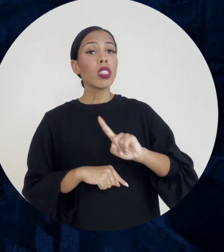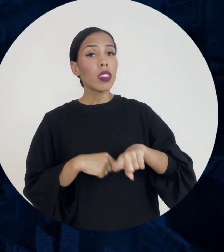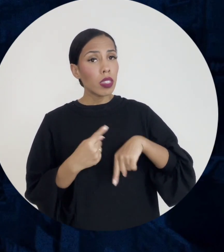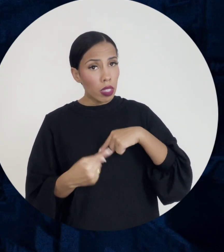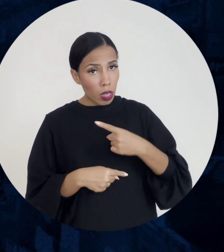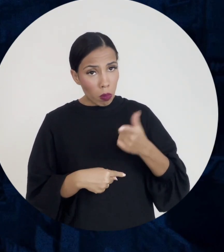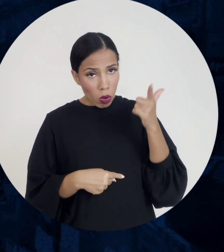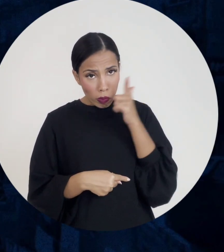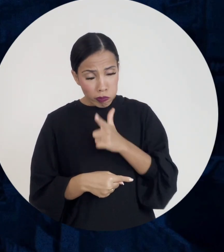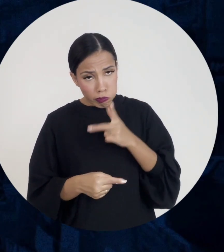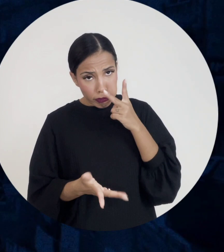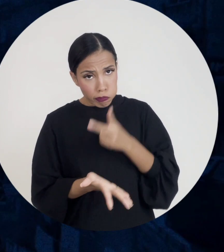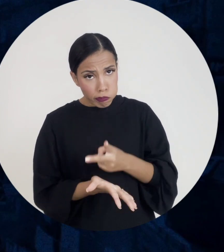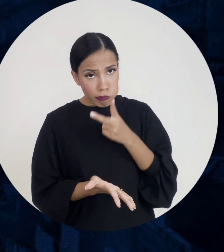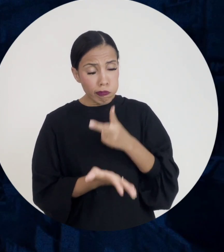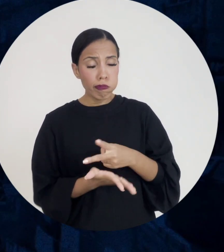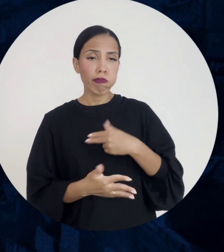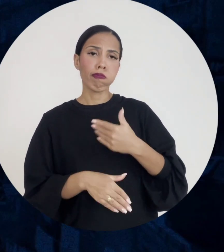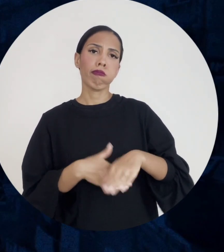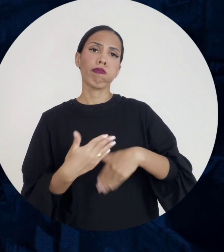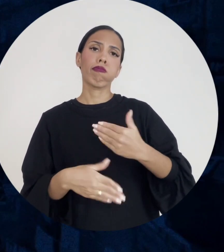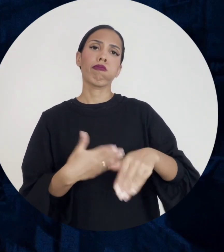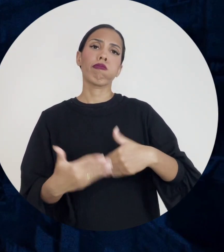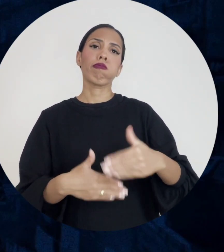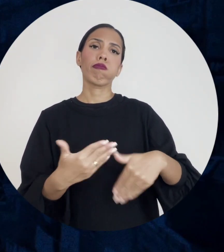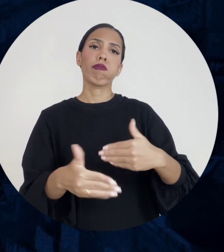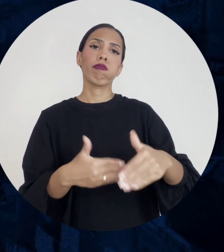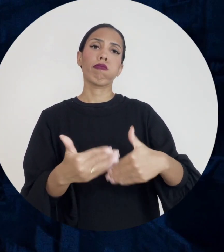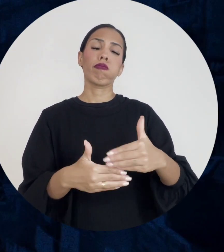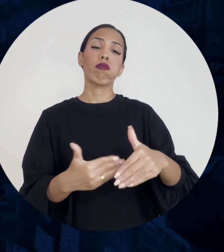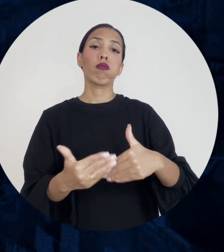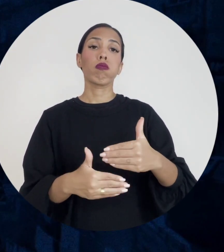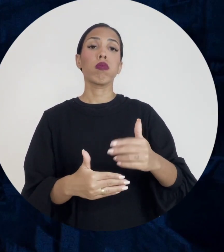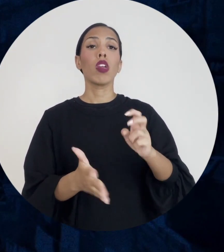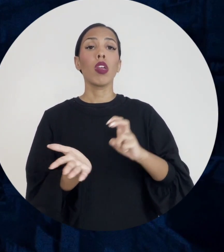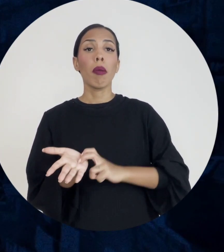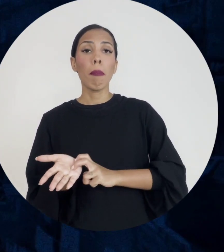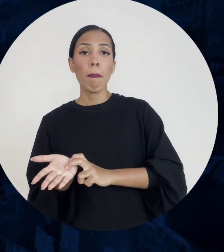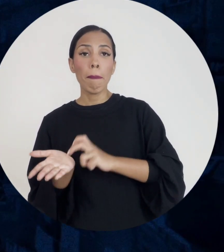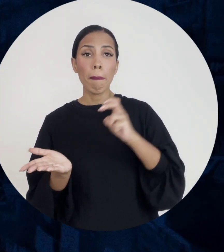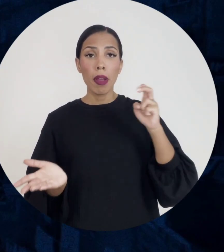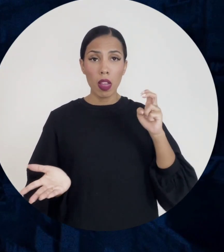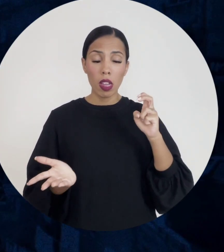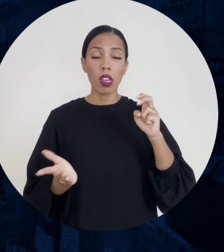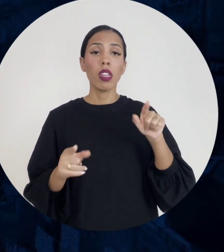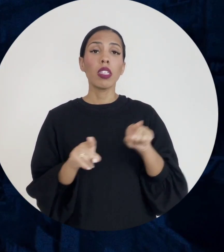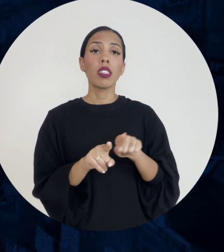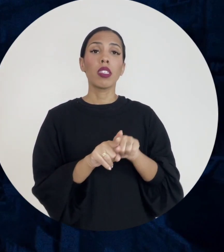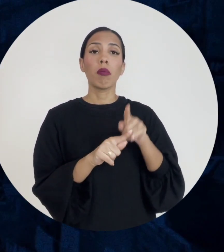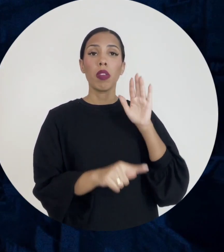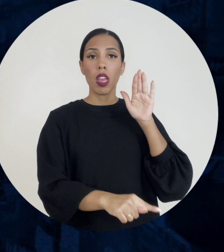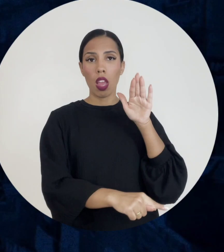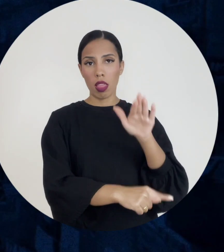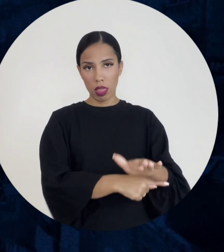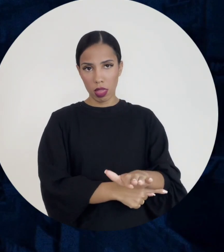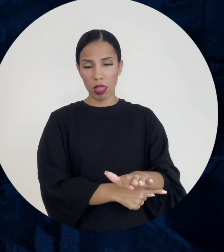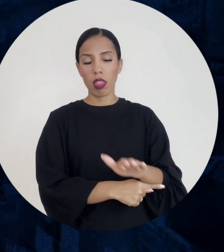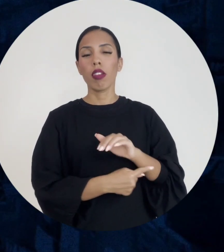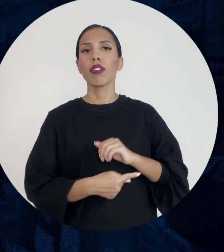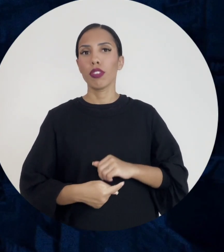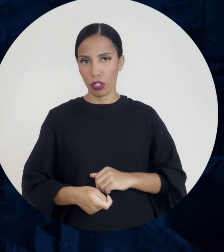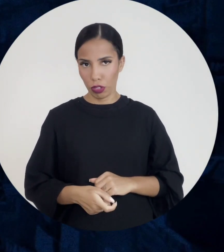engrenou mesmo, aí tinha de manhã e tinha à tarde, se eu não me